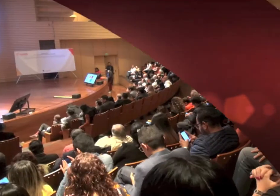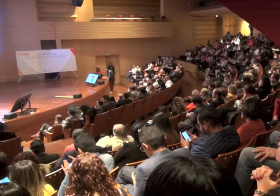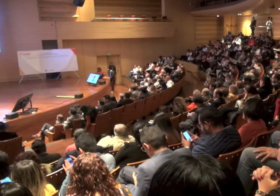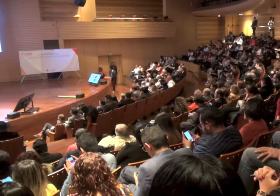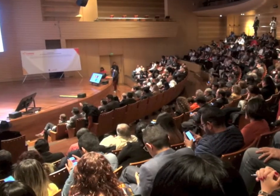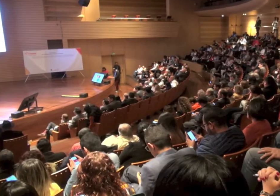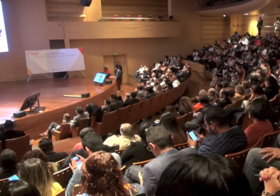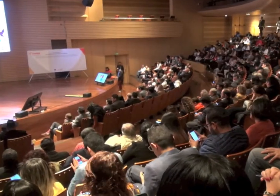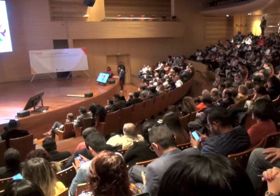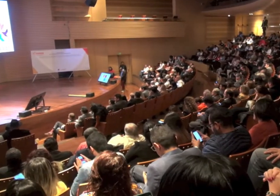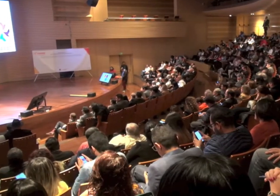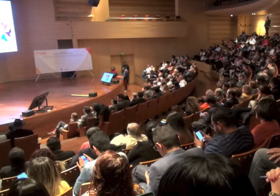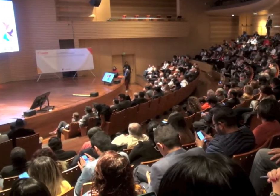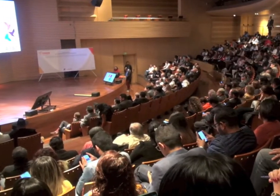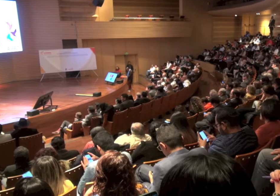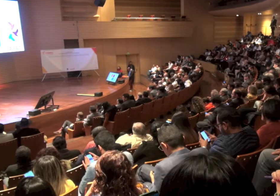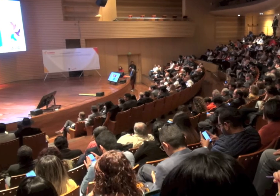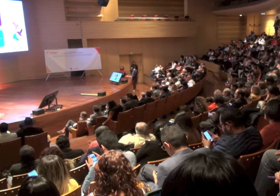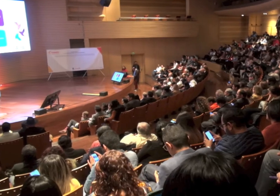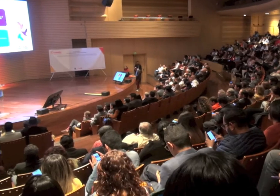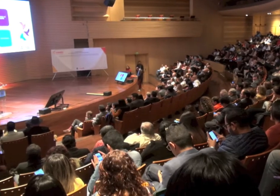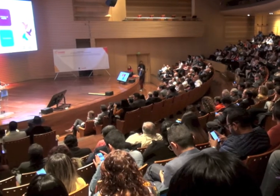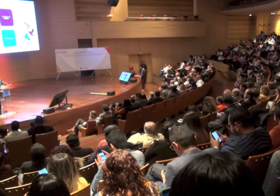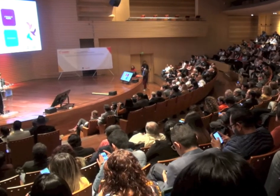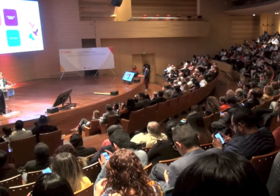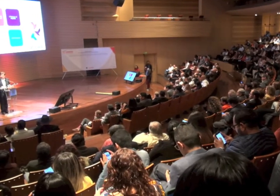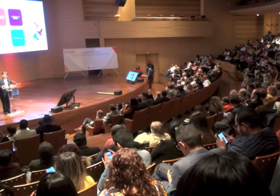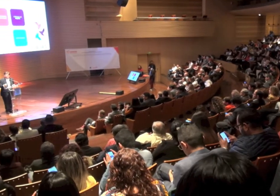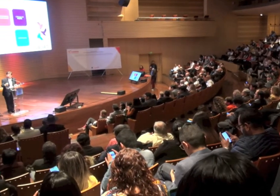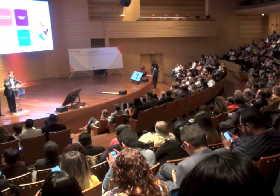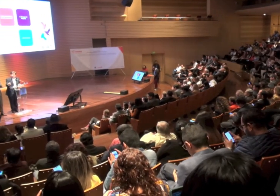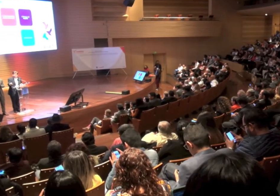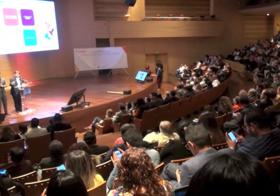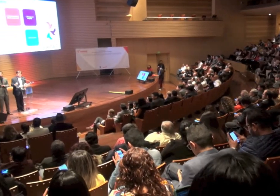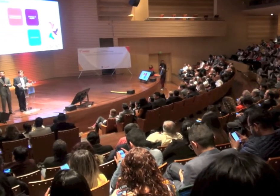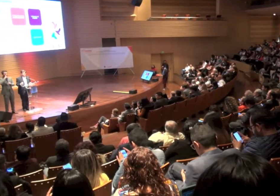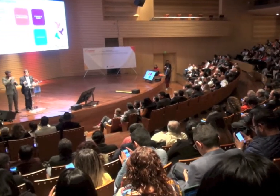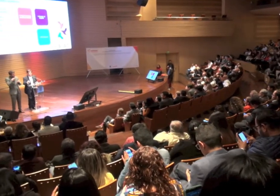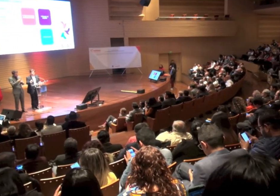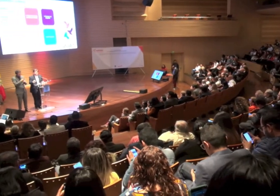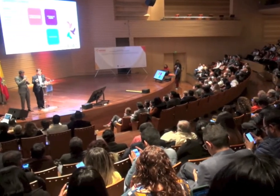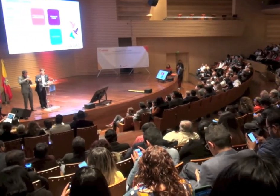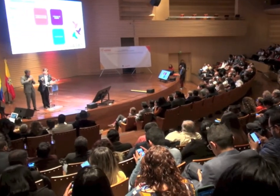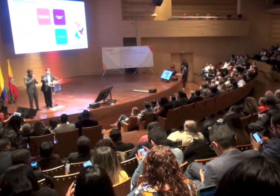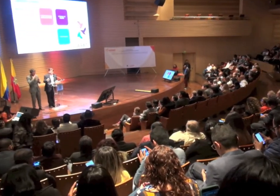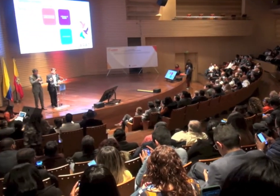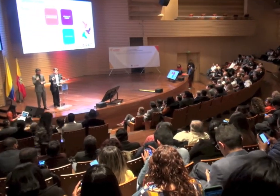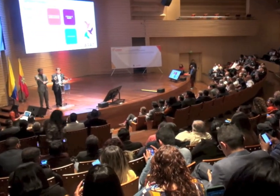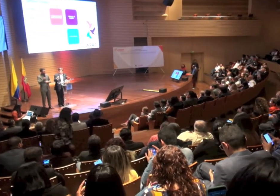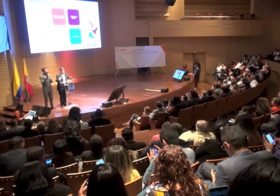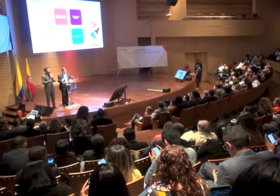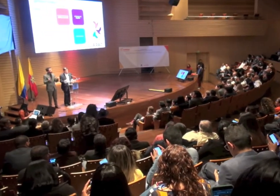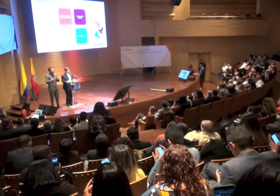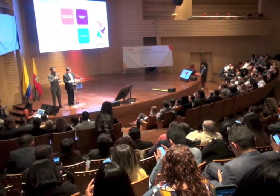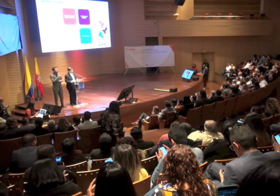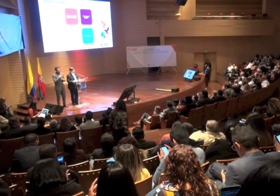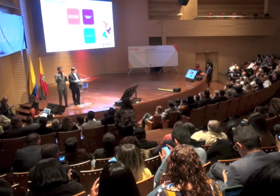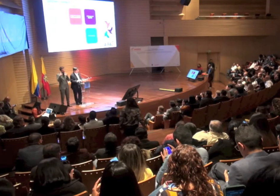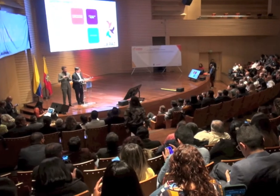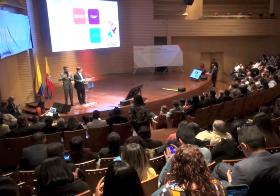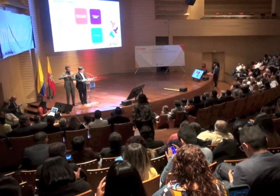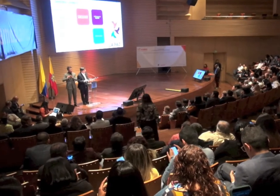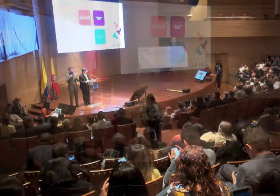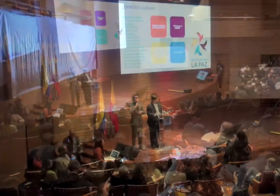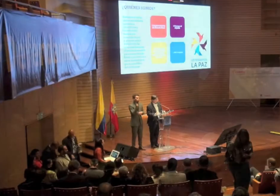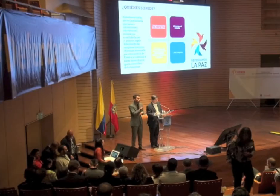Que la paz llegue a sus habitantes, que tenga impacto territorial, que la gente sienta realmente que el acuerdo de paz cambió